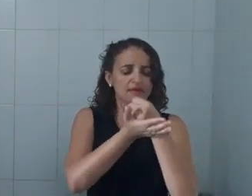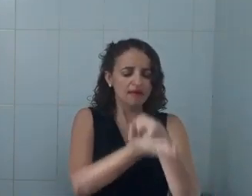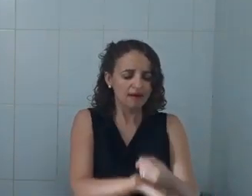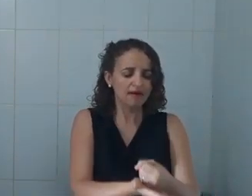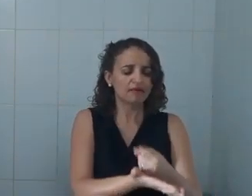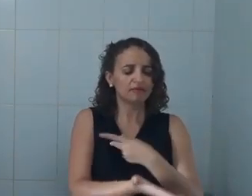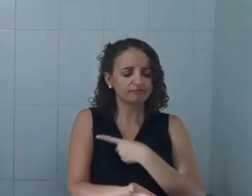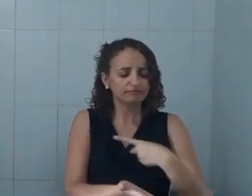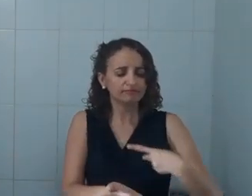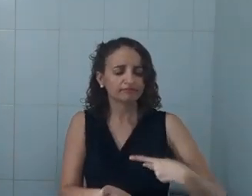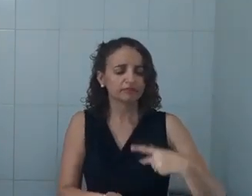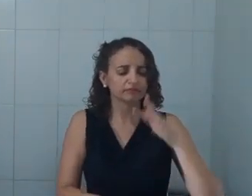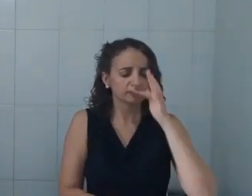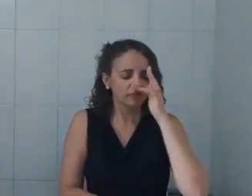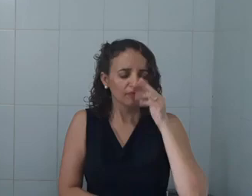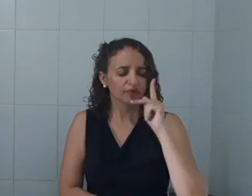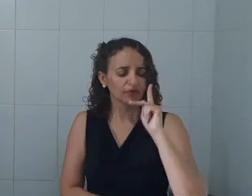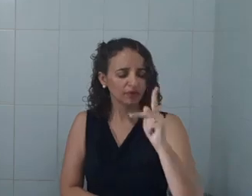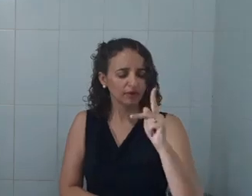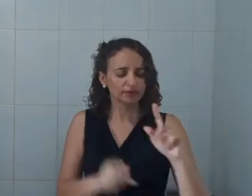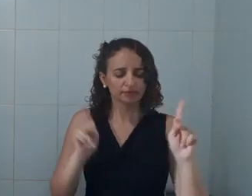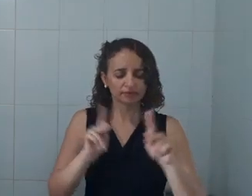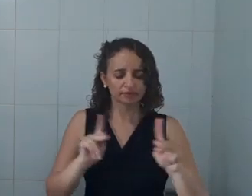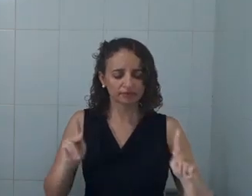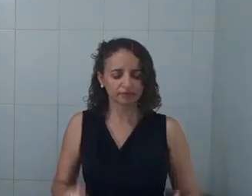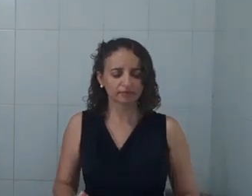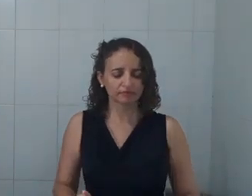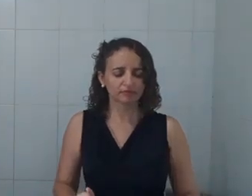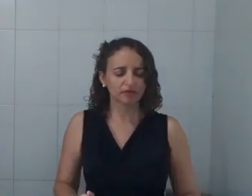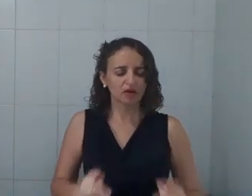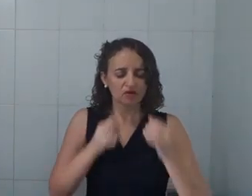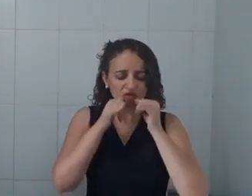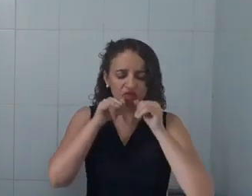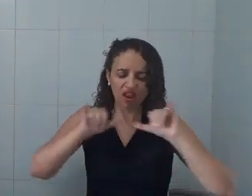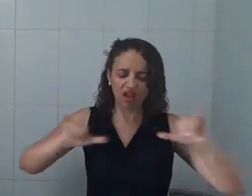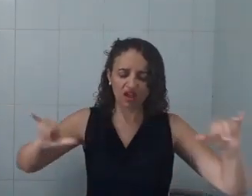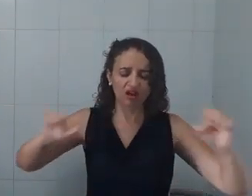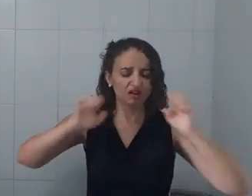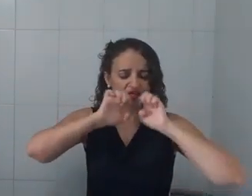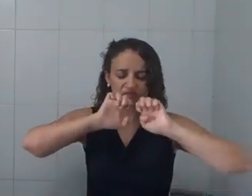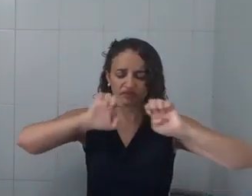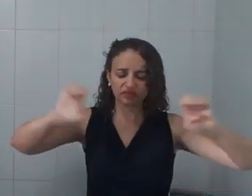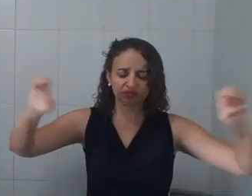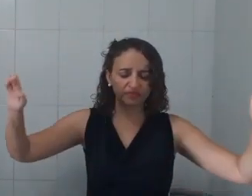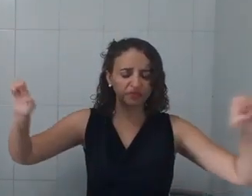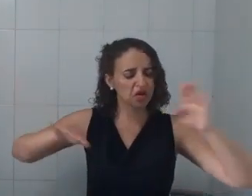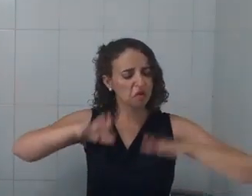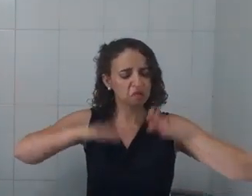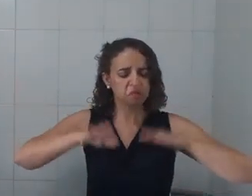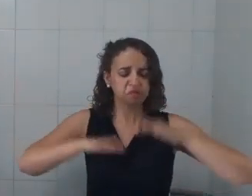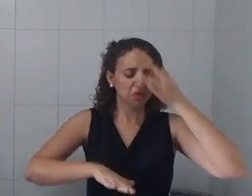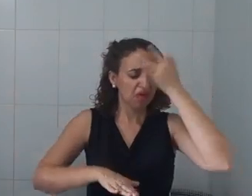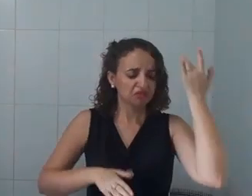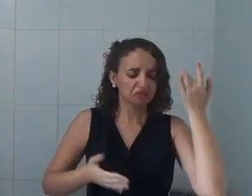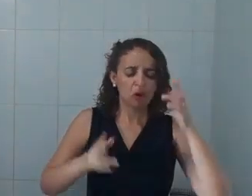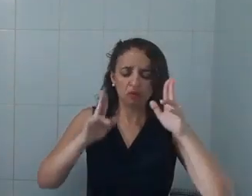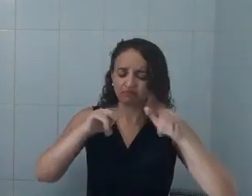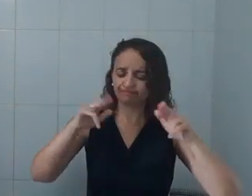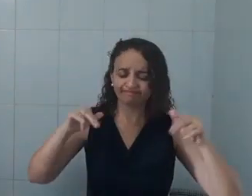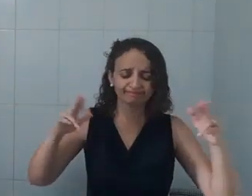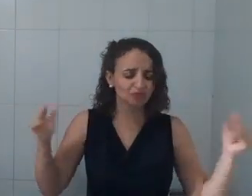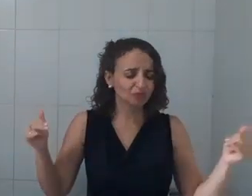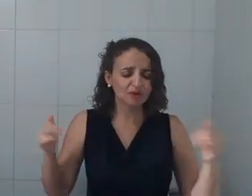também falar da tua santa e bendita palavra, Senhor. Talvez por pessoas que ainda não ouviram de ti, talvez nenhuma vez, Senhor